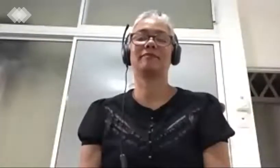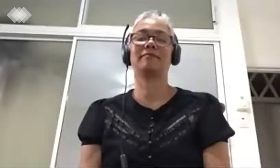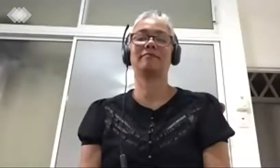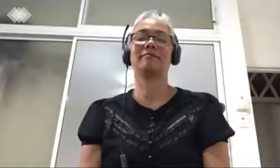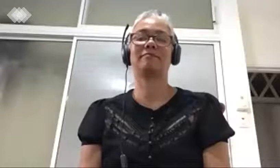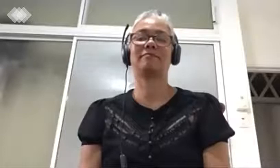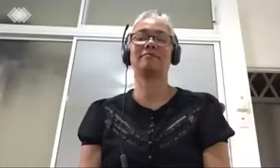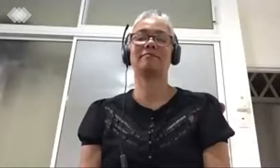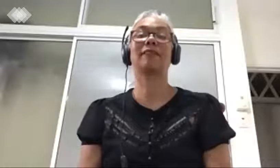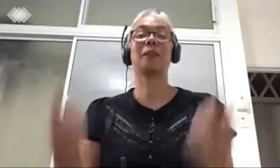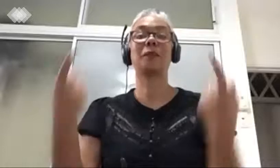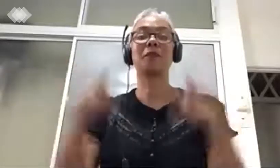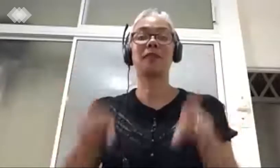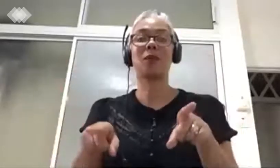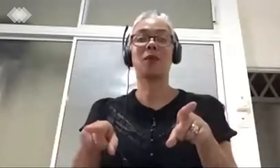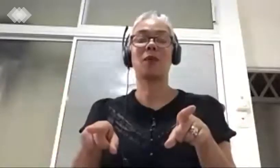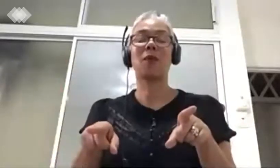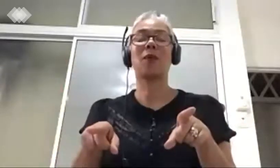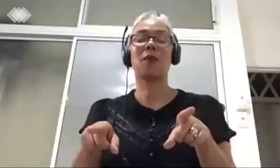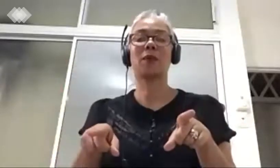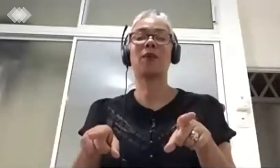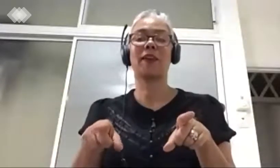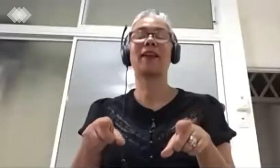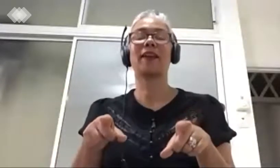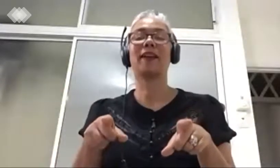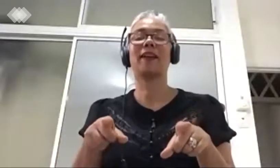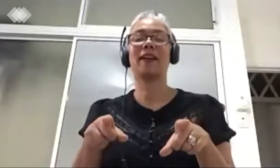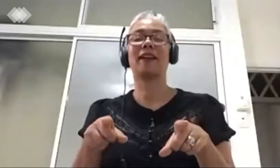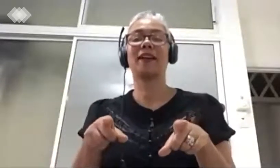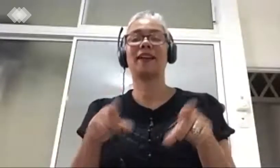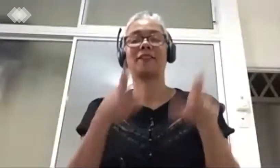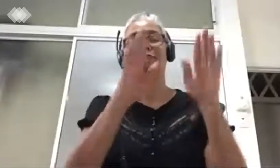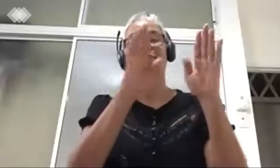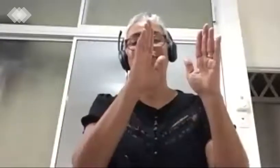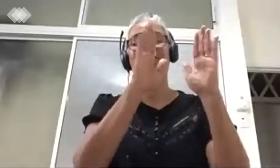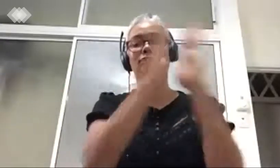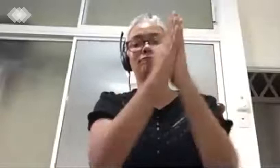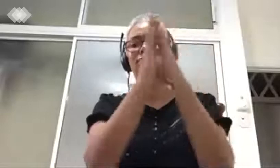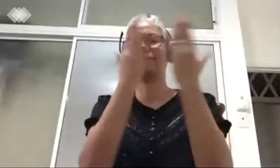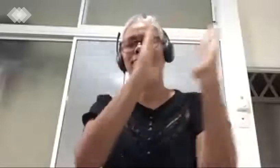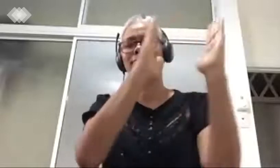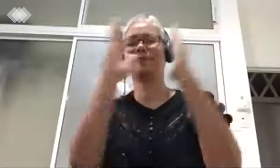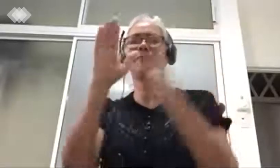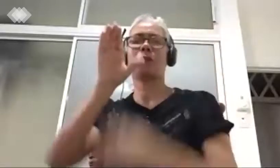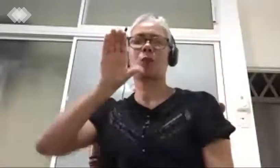en el Centro Cuesta. Ahí tuvimos un taller y luego tuvimos nuestro primer seminario,